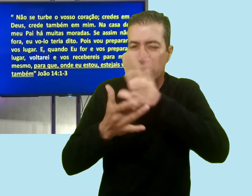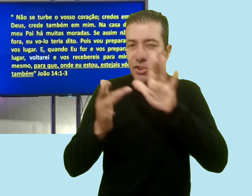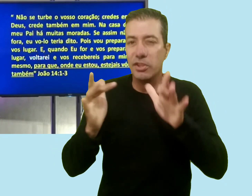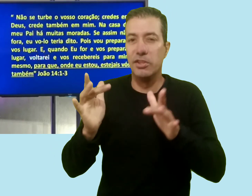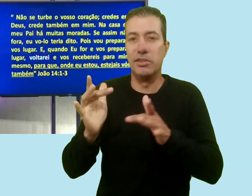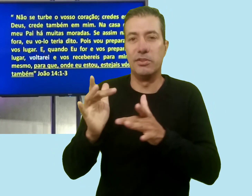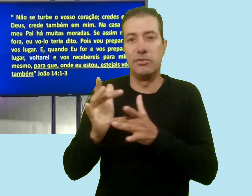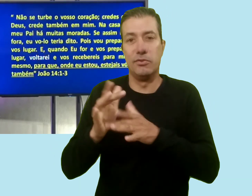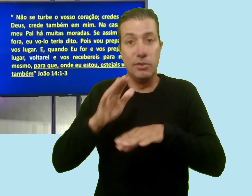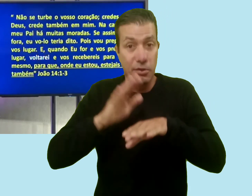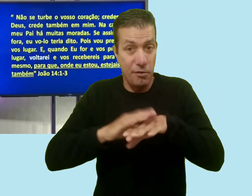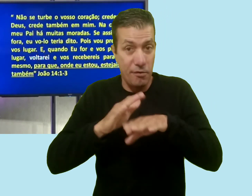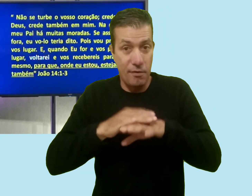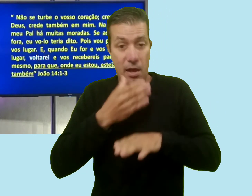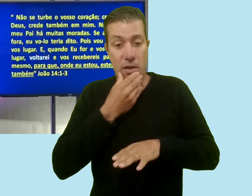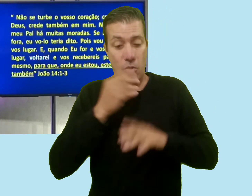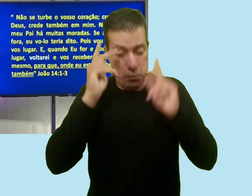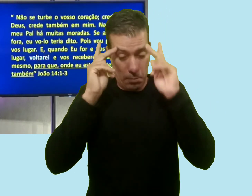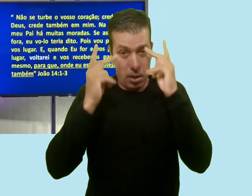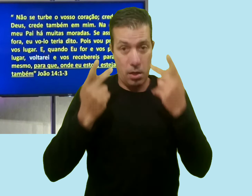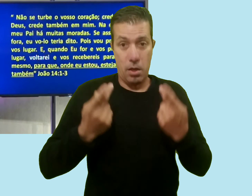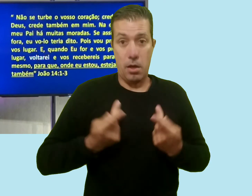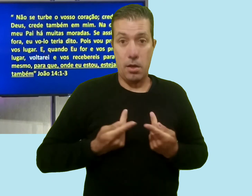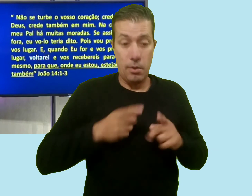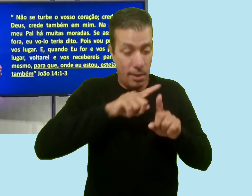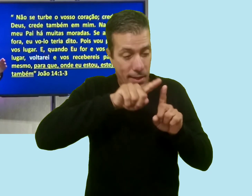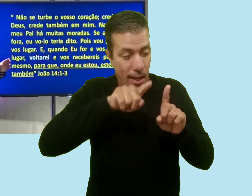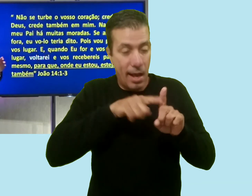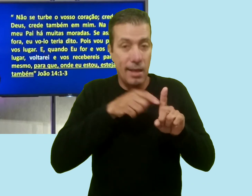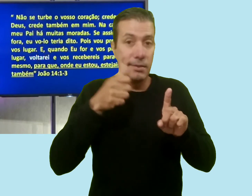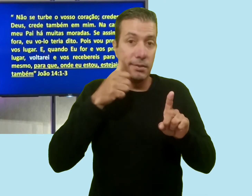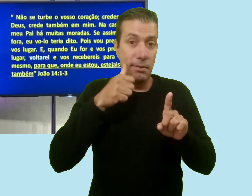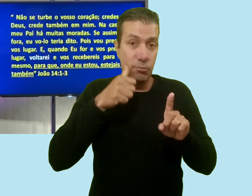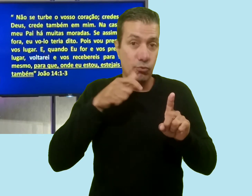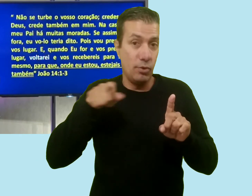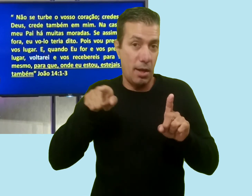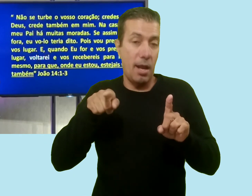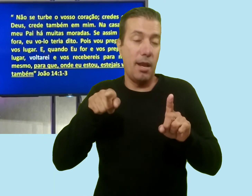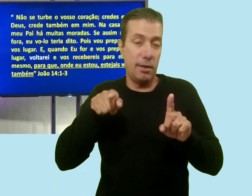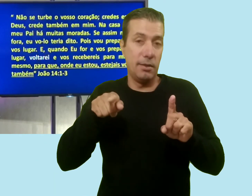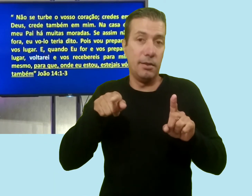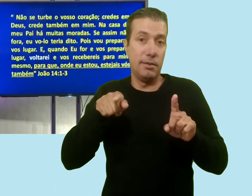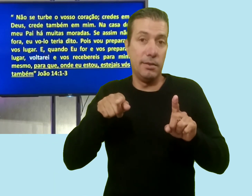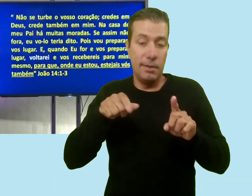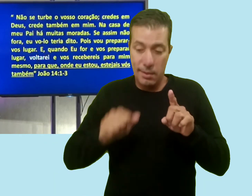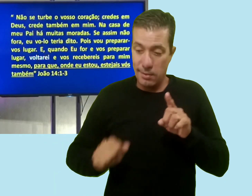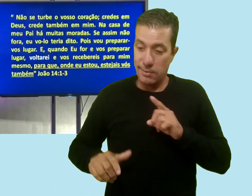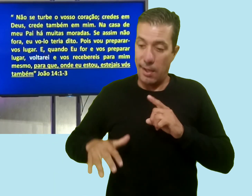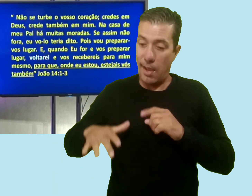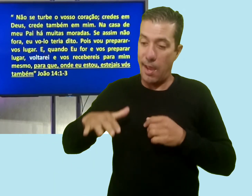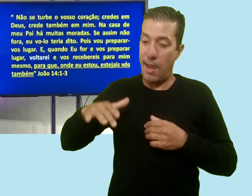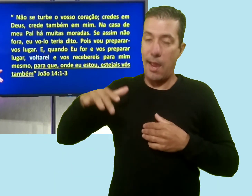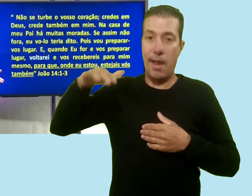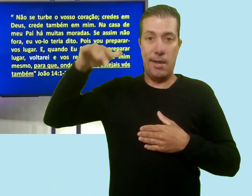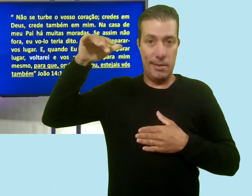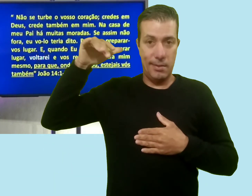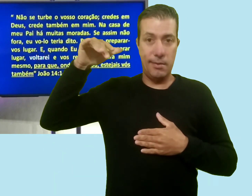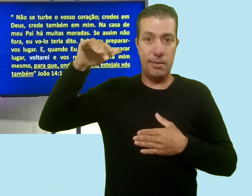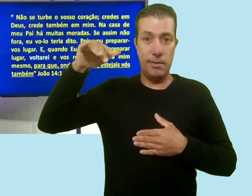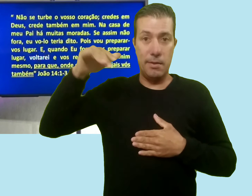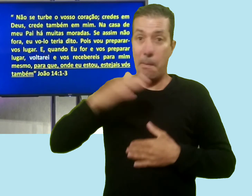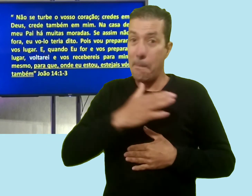intrigante. Jesus, Deus, se faz homem, nasce da barriga de uma mulher como qualquer um de nós,